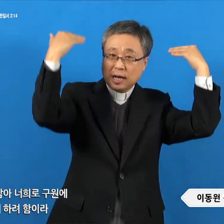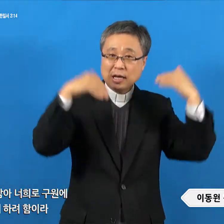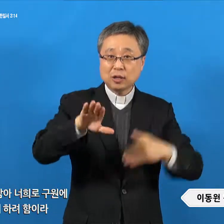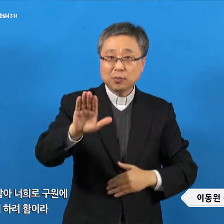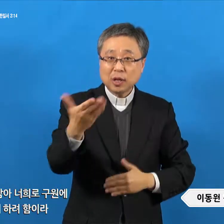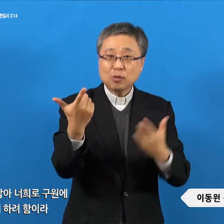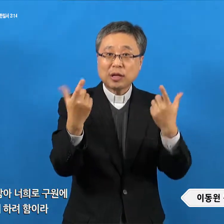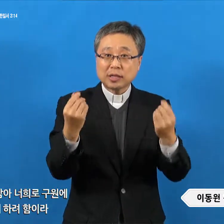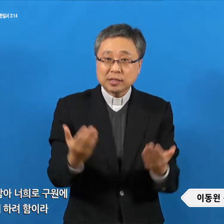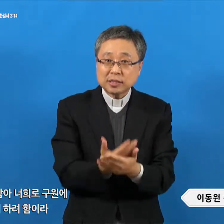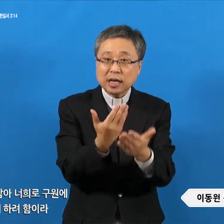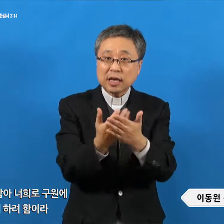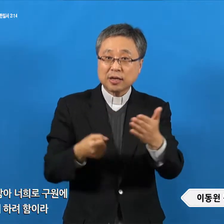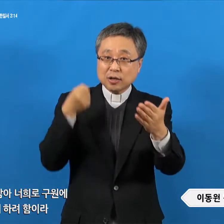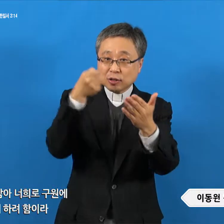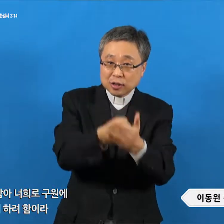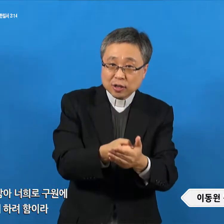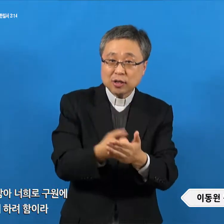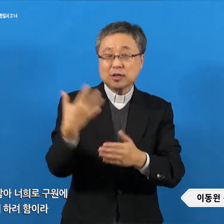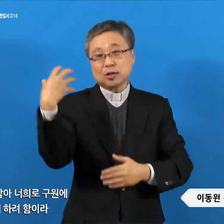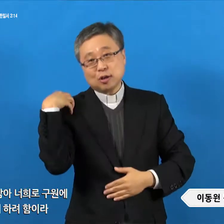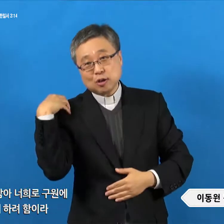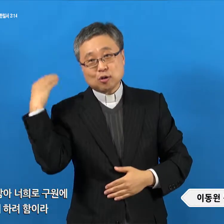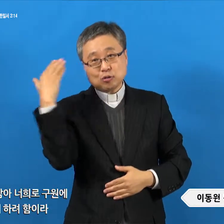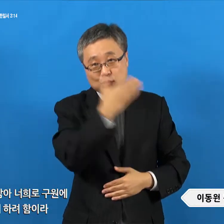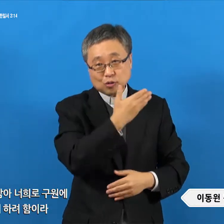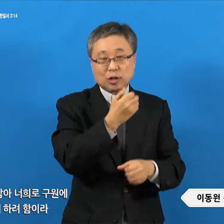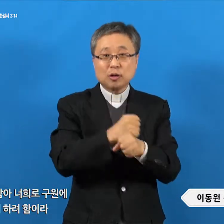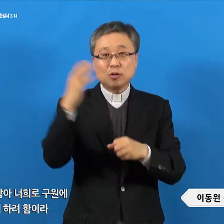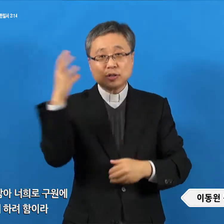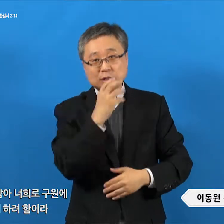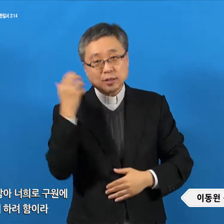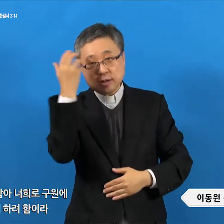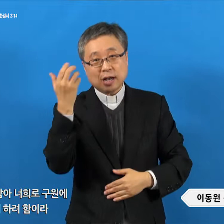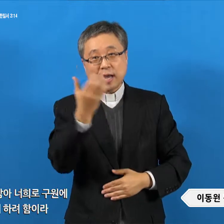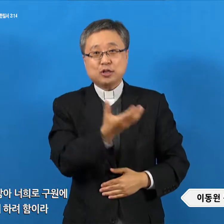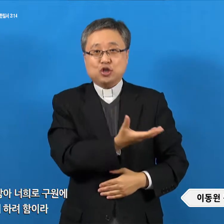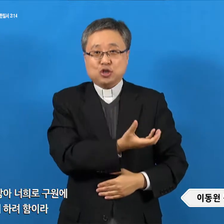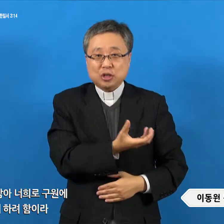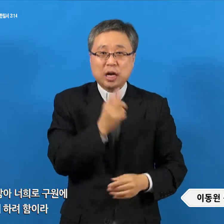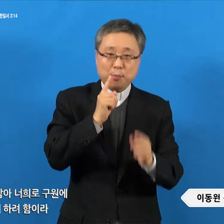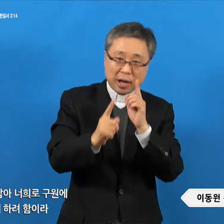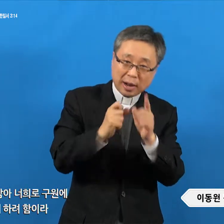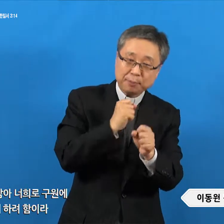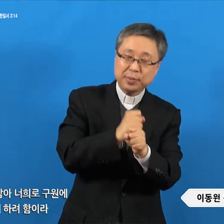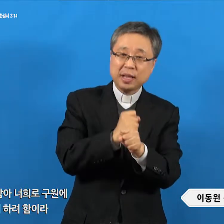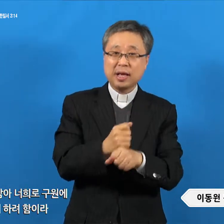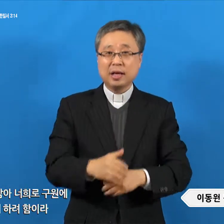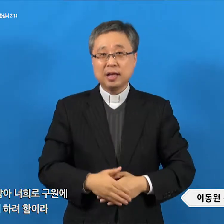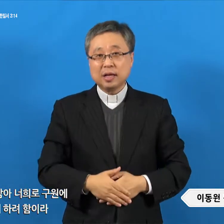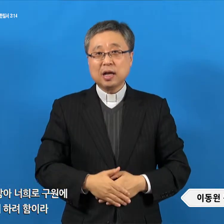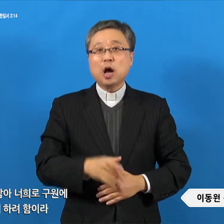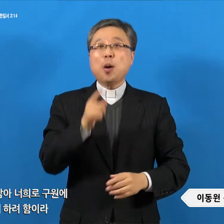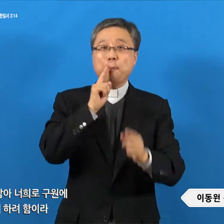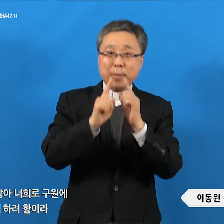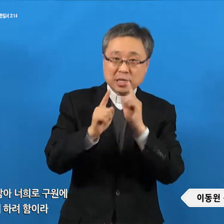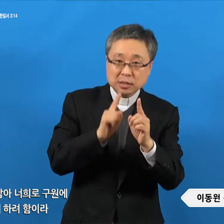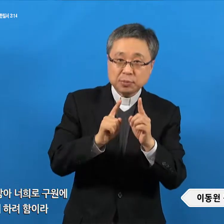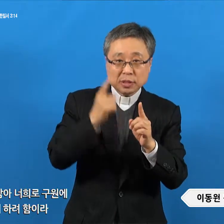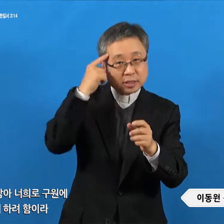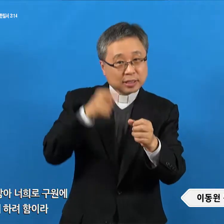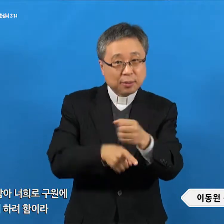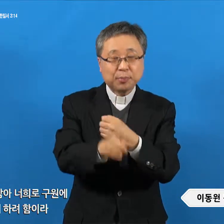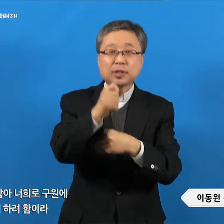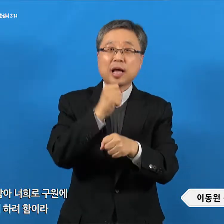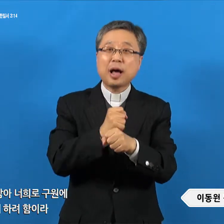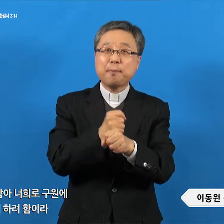결정적 역할을 하는 것이 순전하고 신령한 젖이다 라고 말합니다. 이게 바로 말씀을 얘기하는 것이에요.